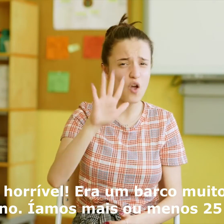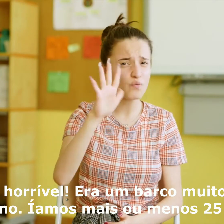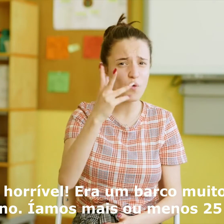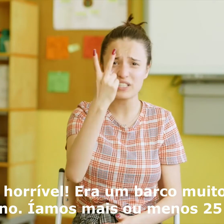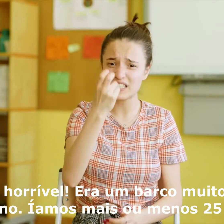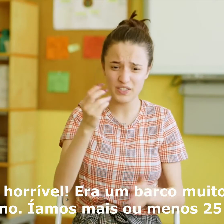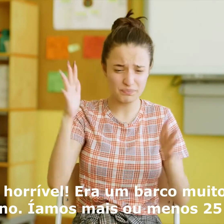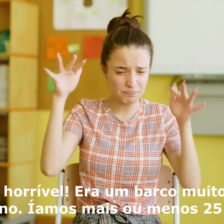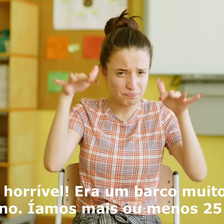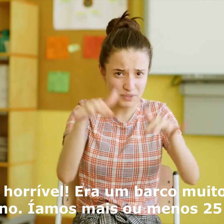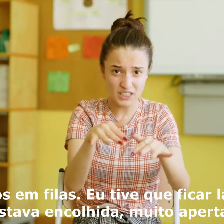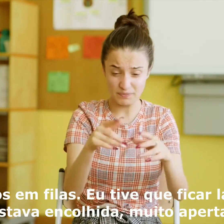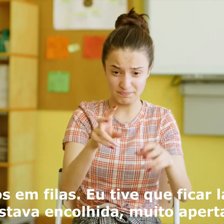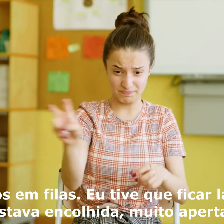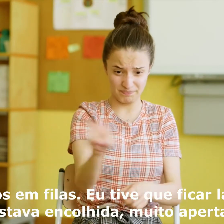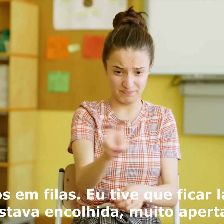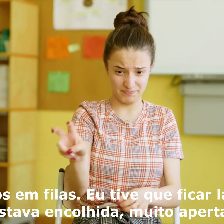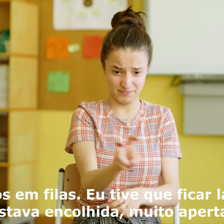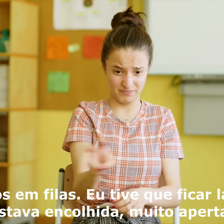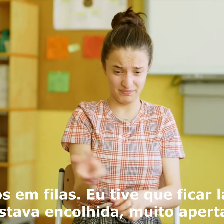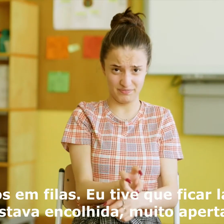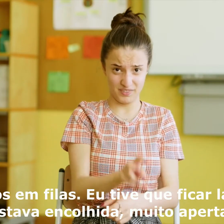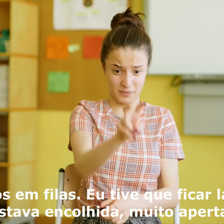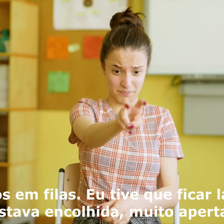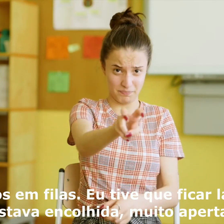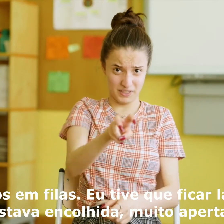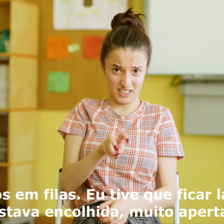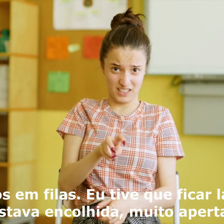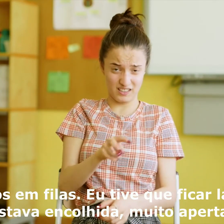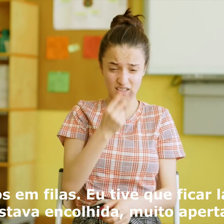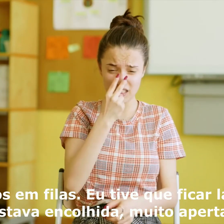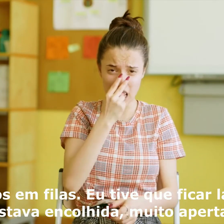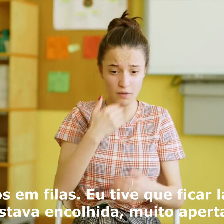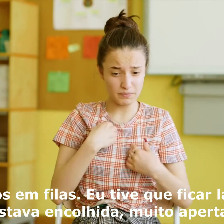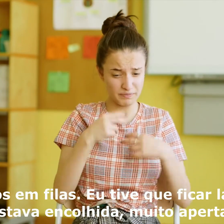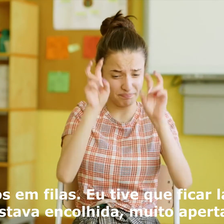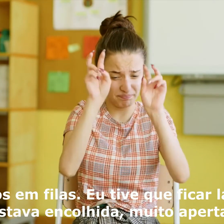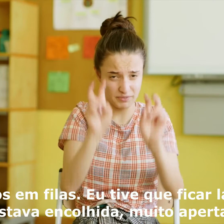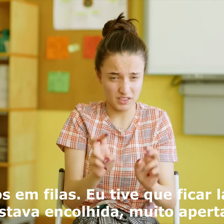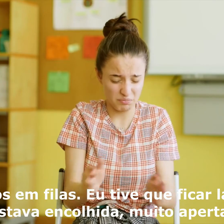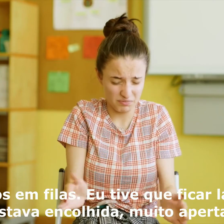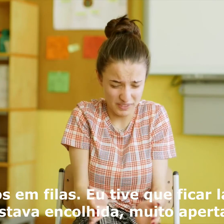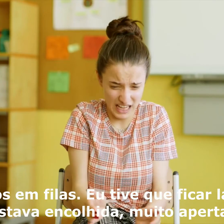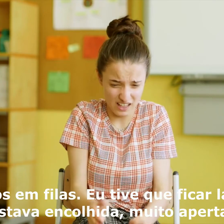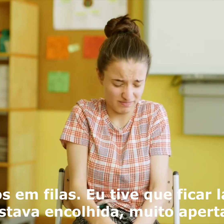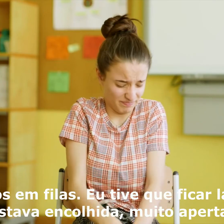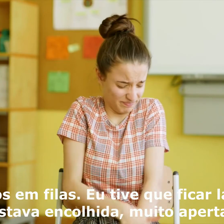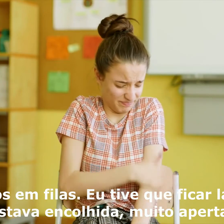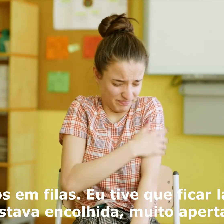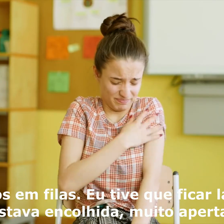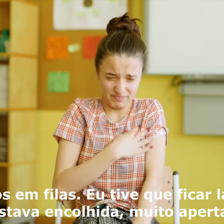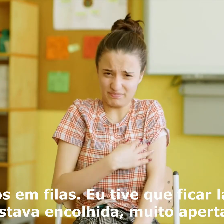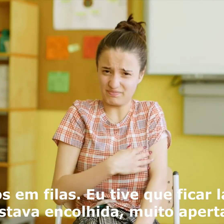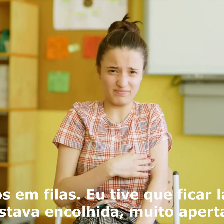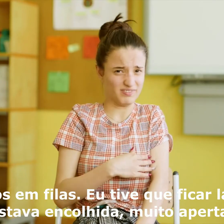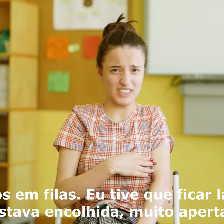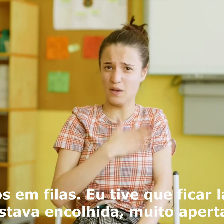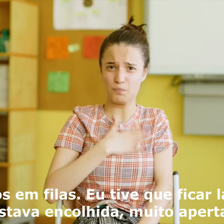ou menos 25 pessoas lá, todas assim em filinha, assim, assim. Eu tive que ficar lá sentada, encostada, assim, todos